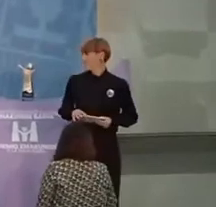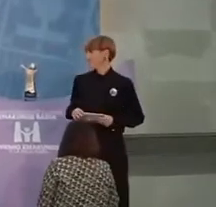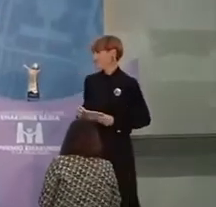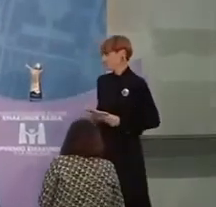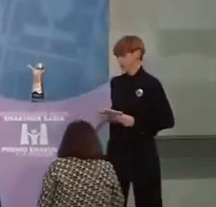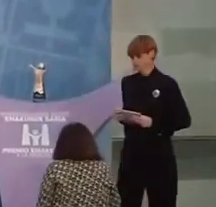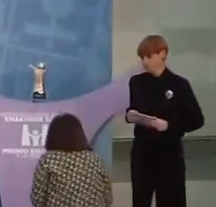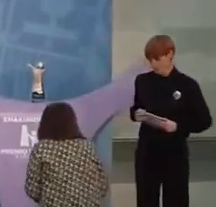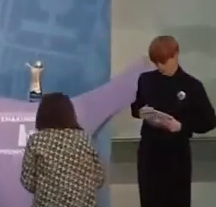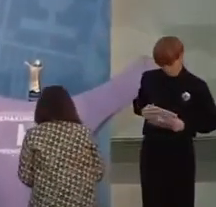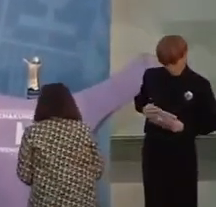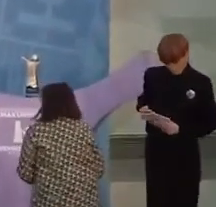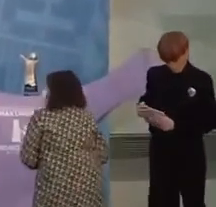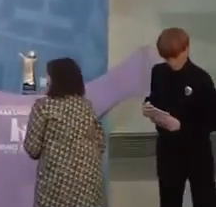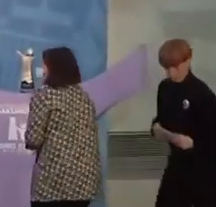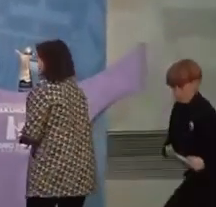Gracias